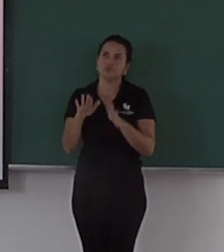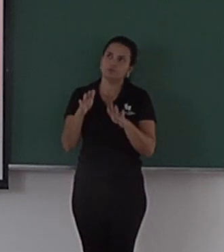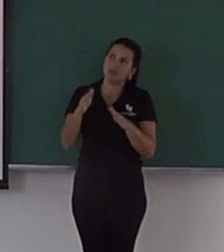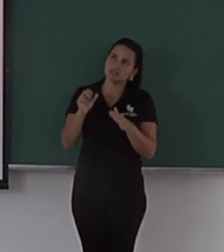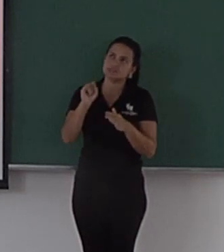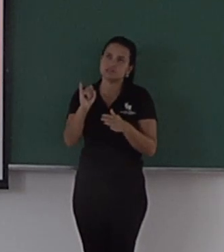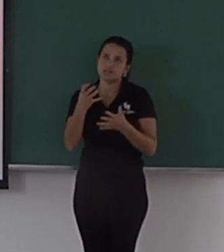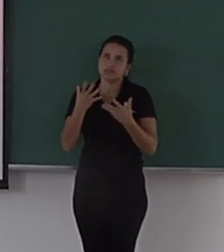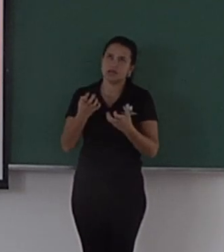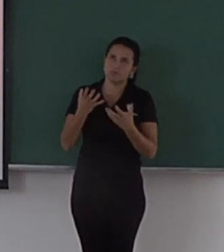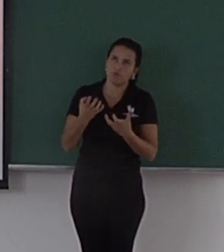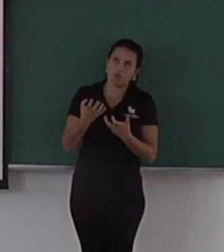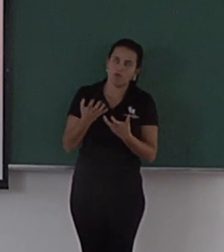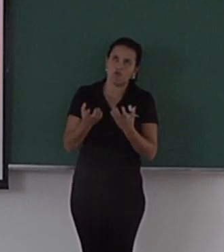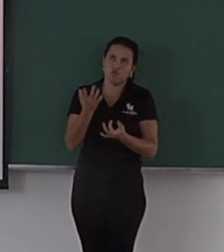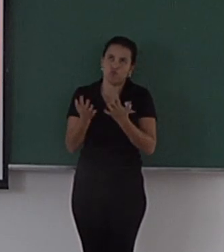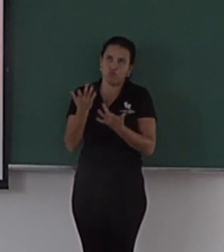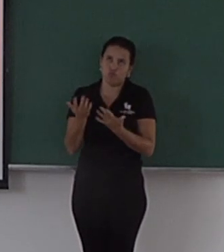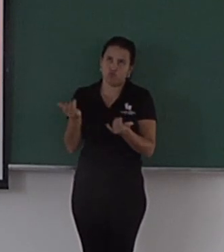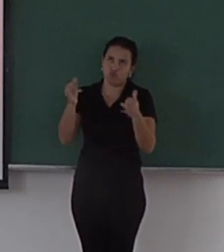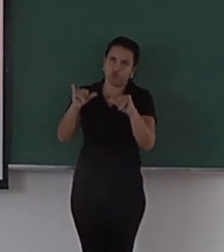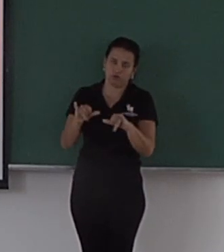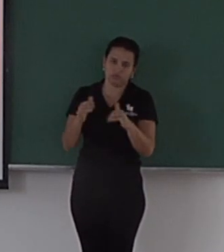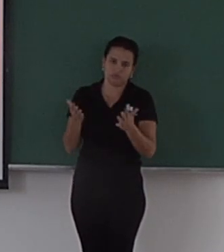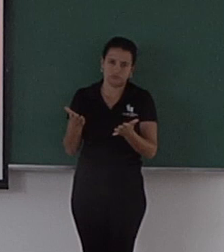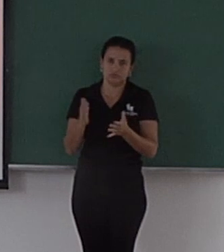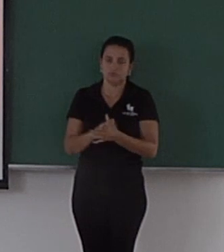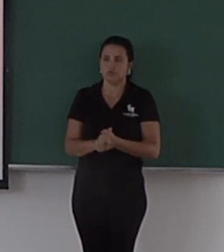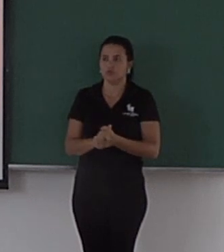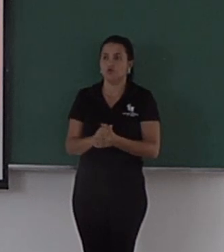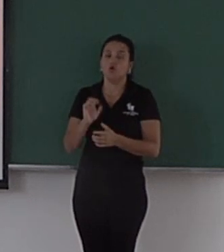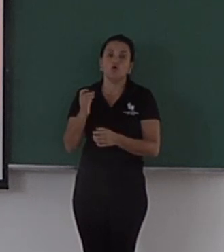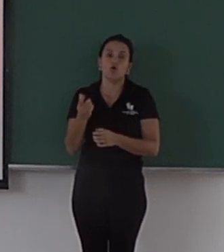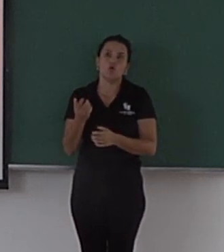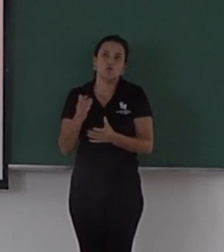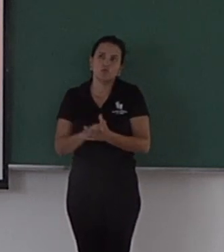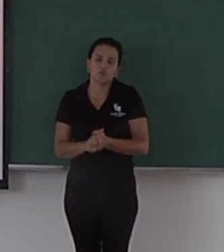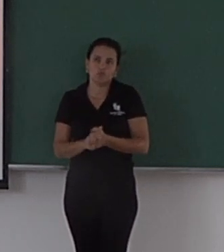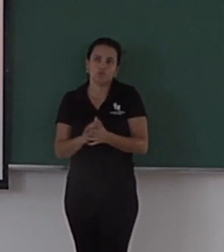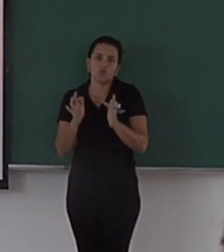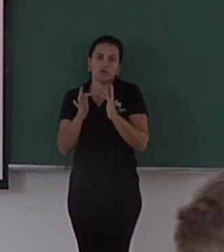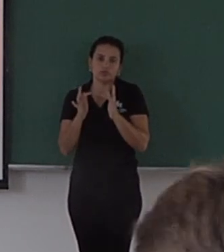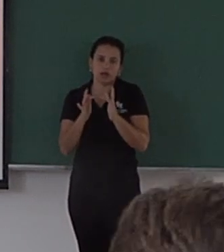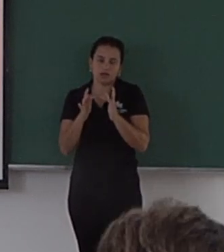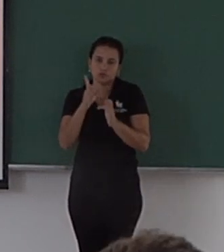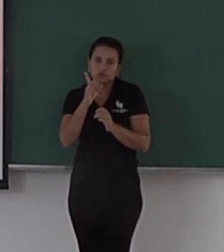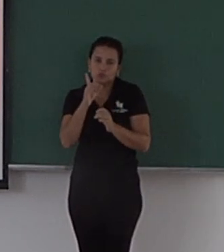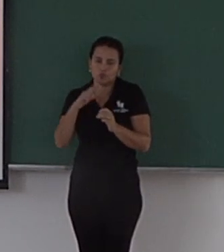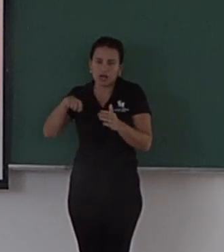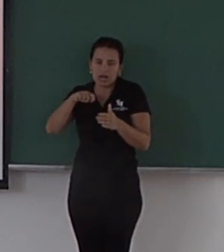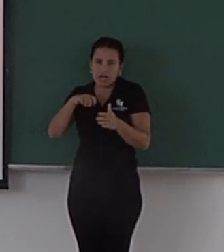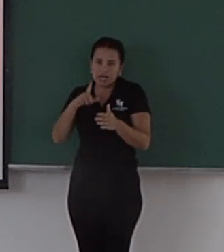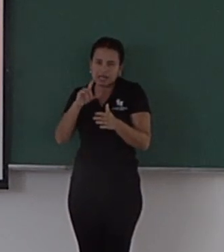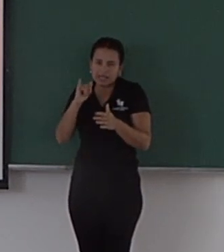químico ou não, o paciente que ficou exposto às chamas, ao líquido superaquecido, quando ele chega, a